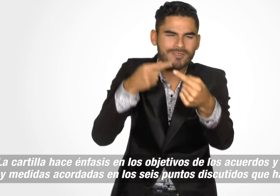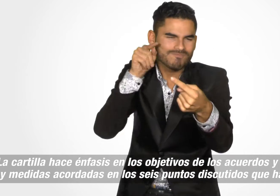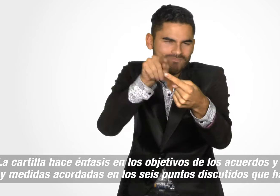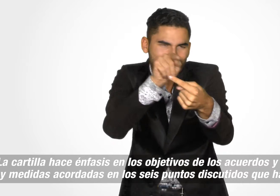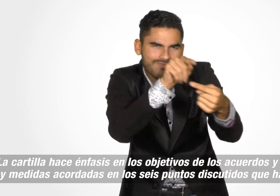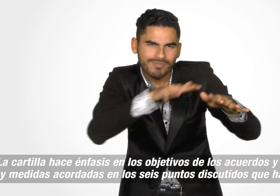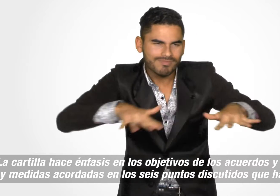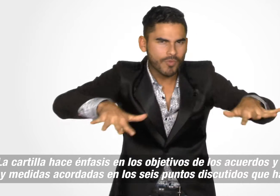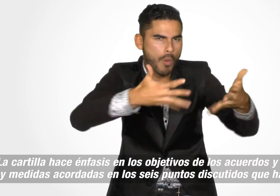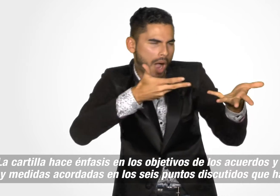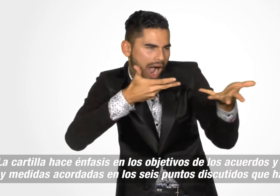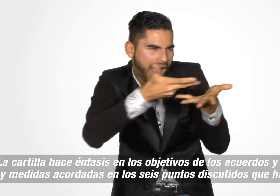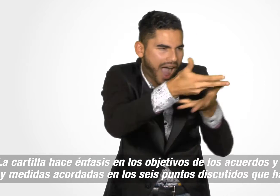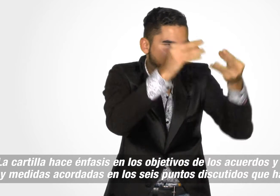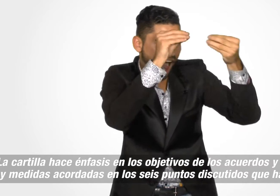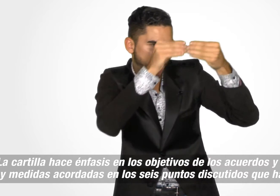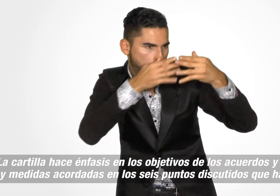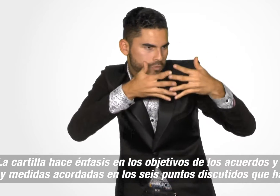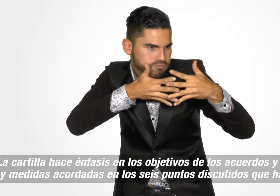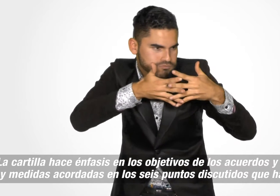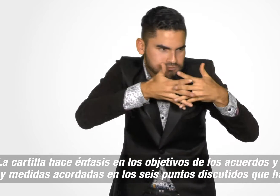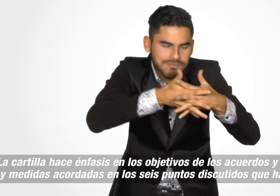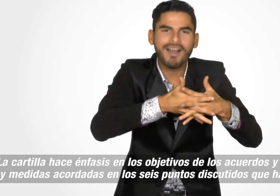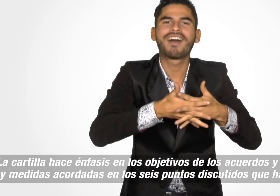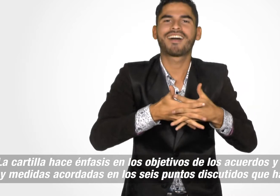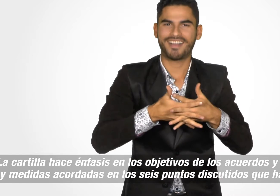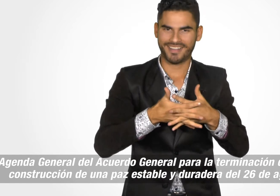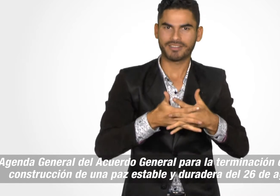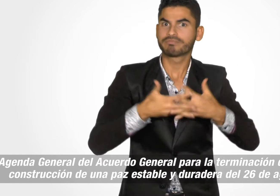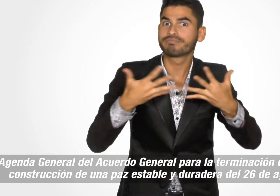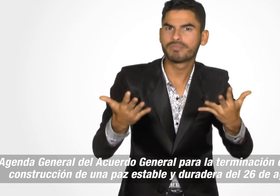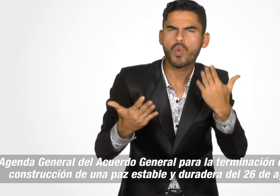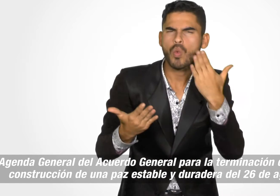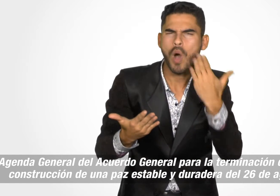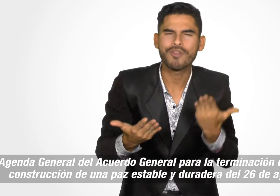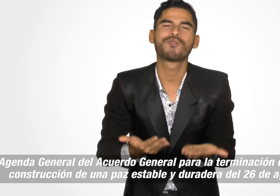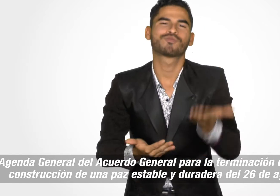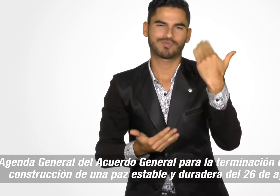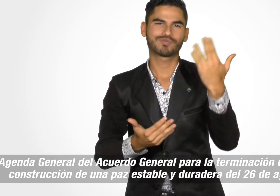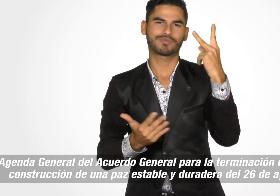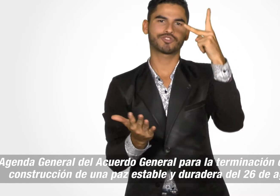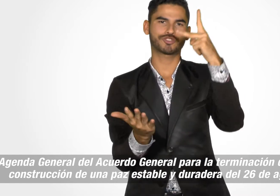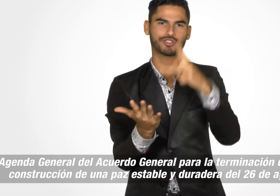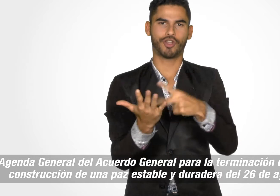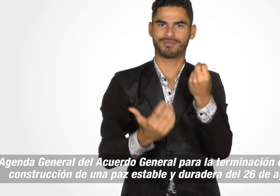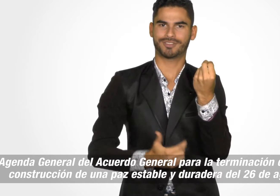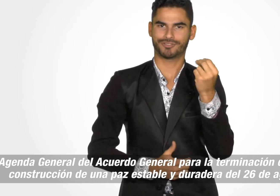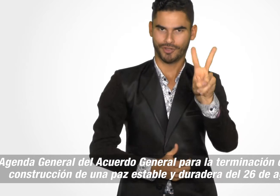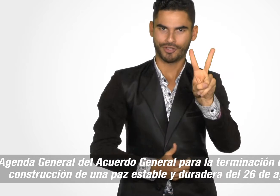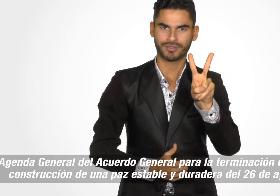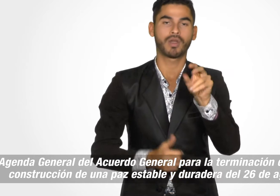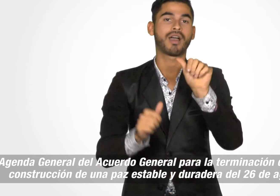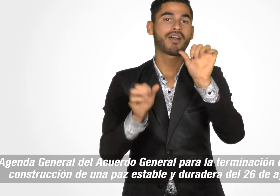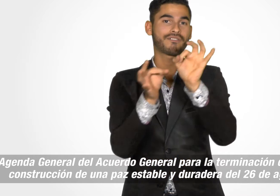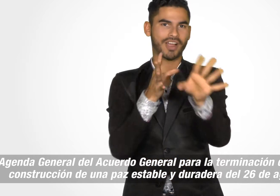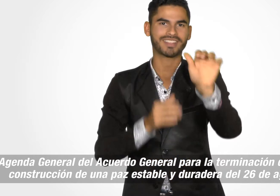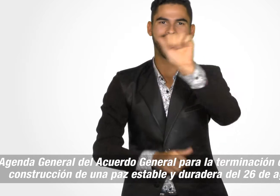acordadas en los seis puntos discutidos que hacen parte de la Agenda General del Acuerdo General para la Terminación del Conflicto y la